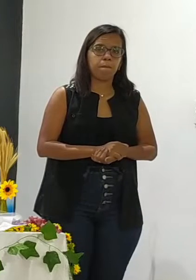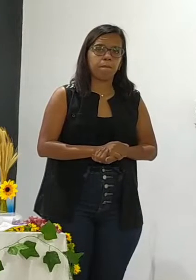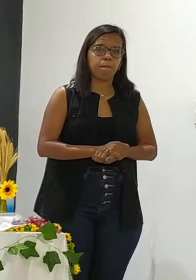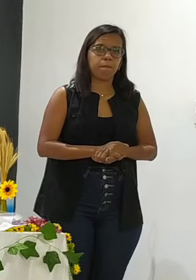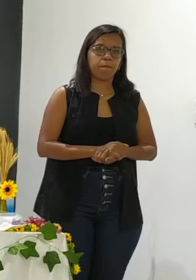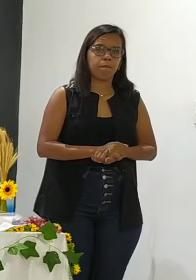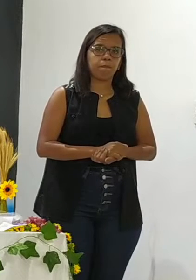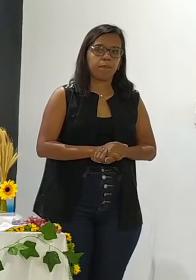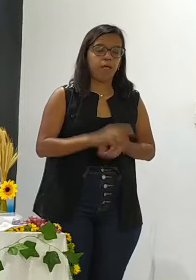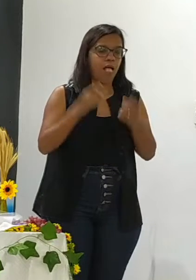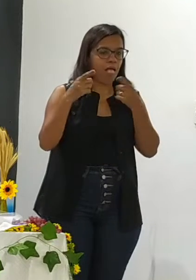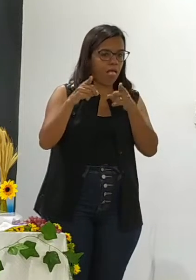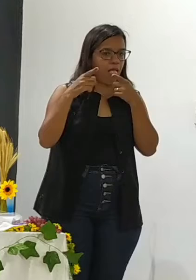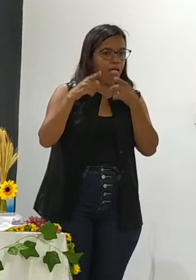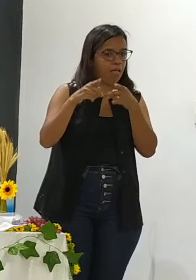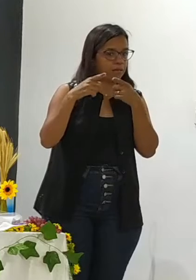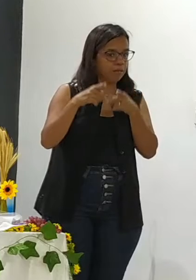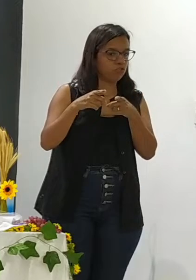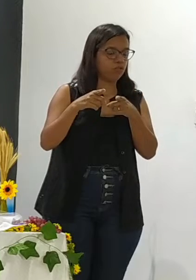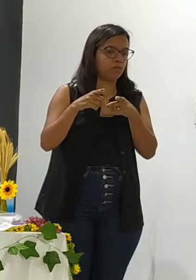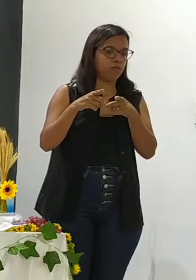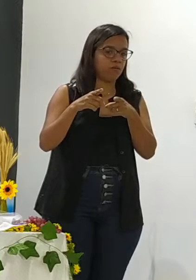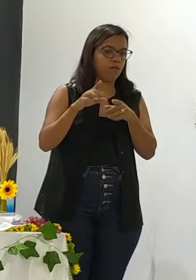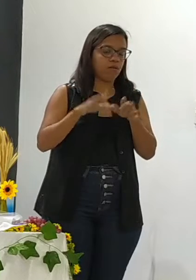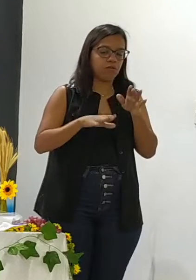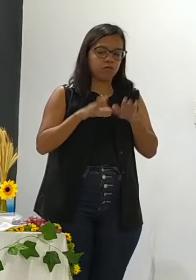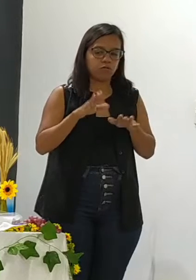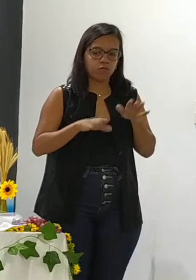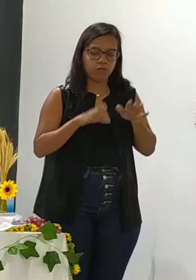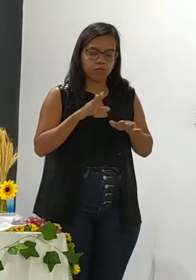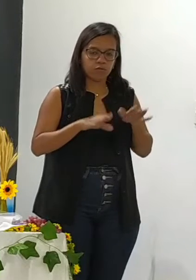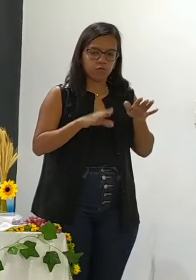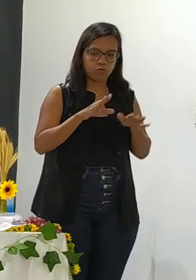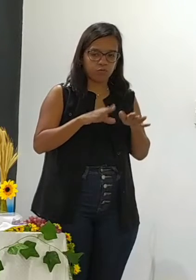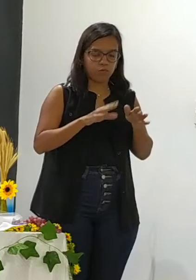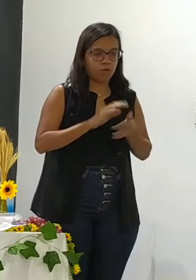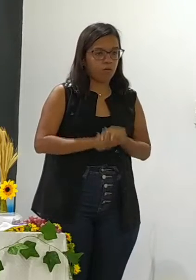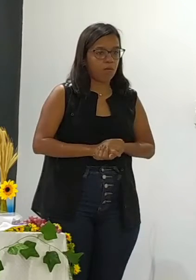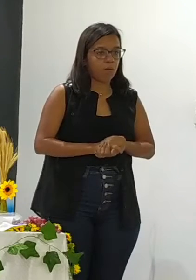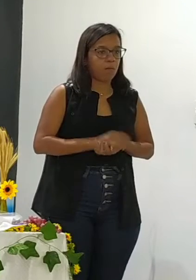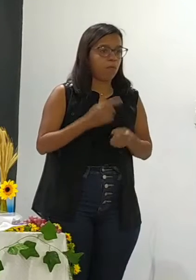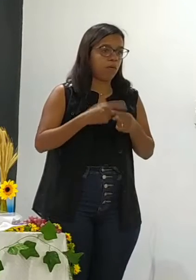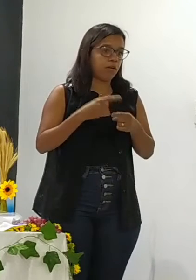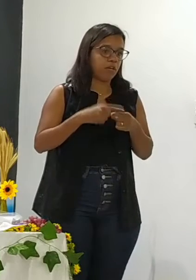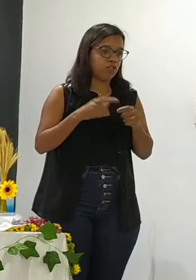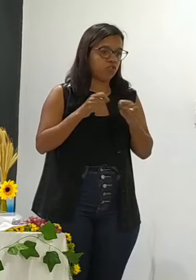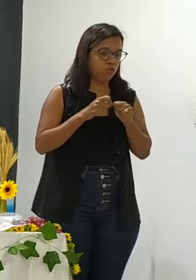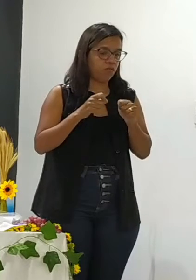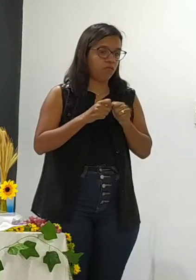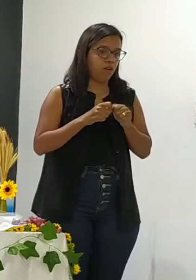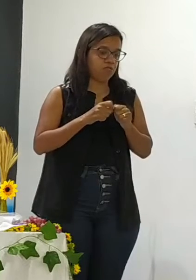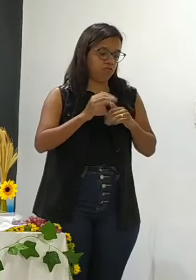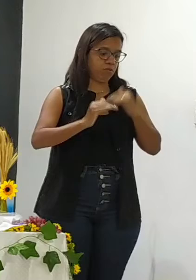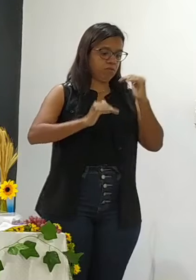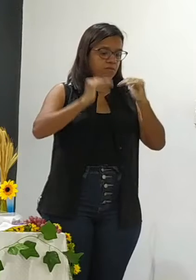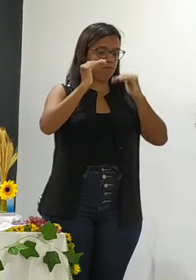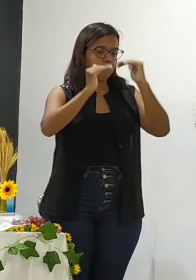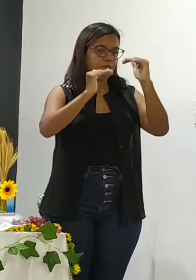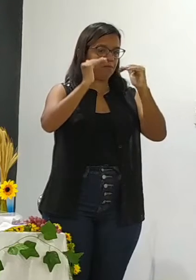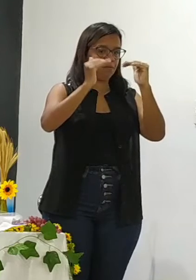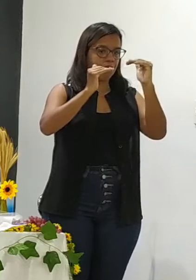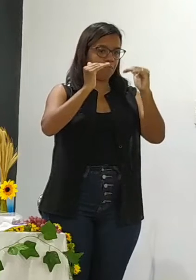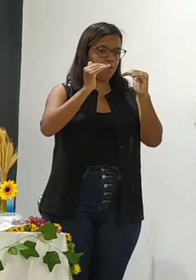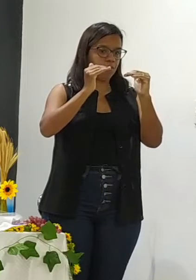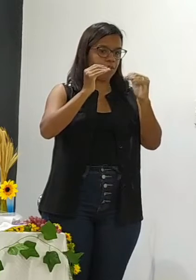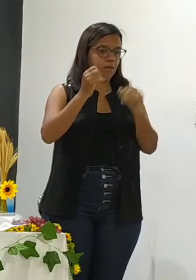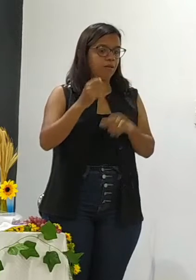A crítica, muitas das vezes, ela para. Porque a gente faz, porque a gente quer crescimento, porque a gente quer ver